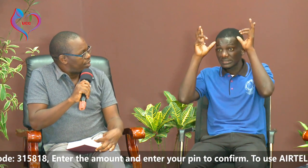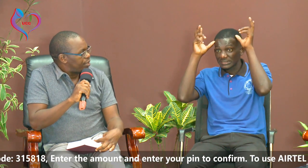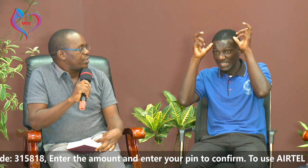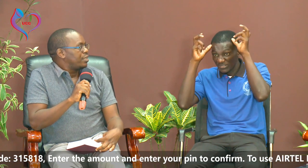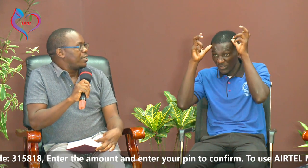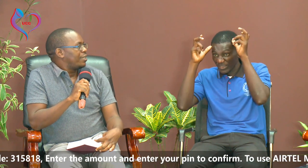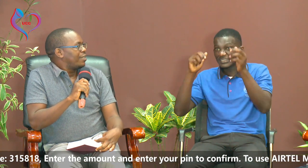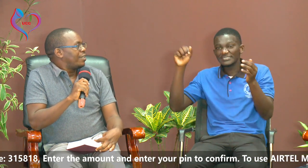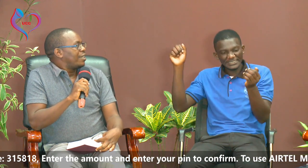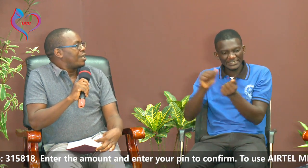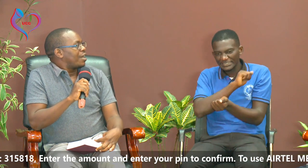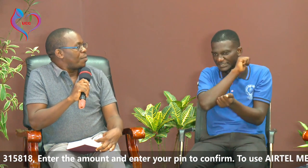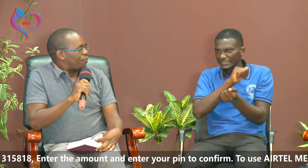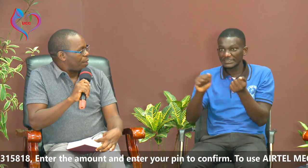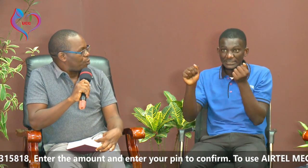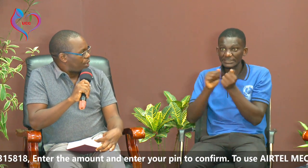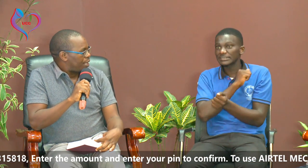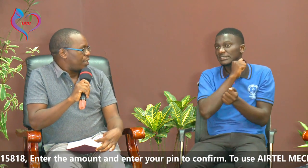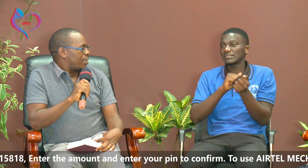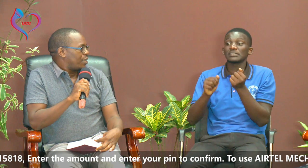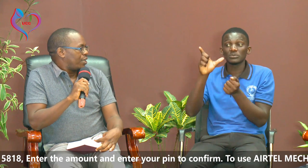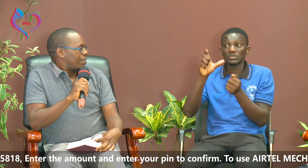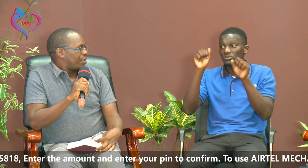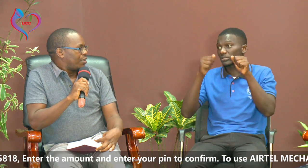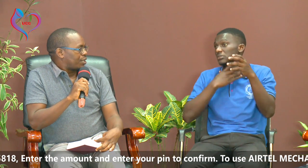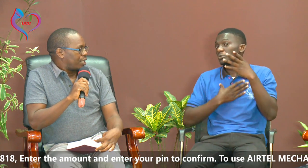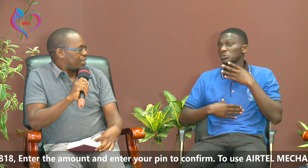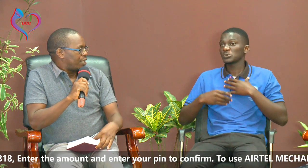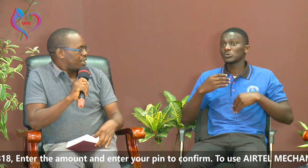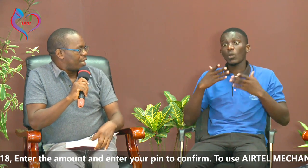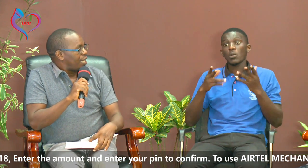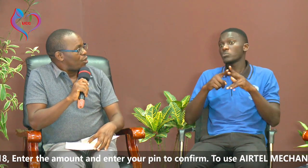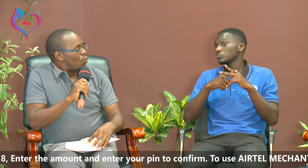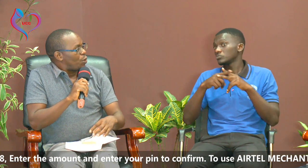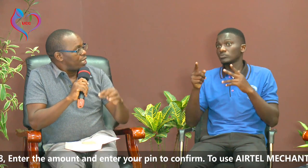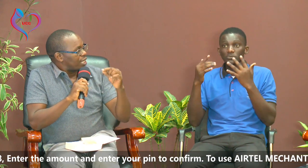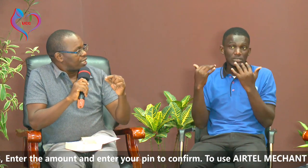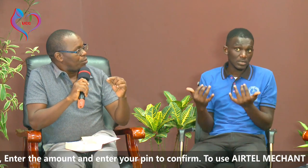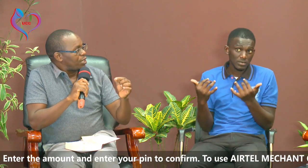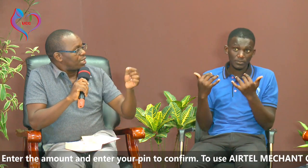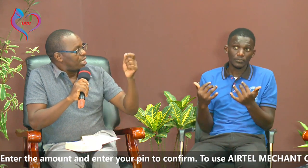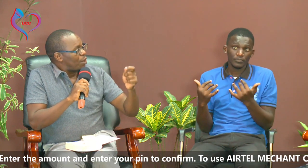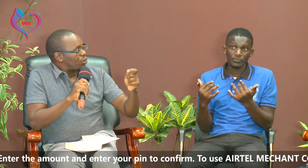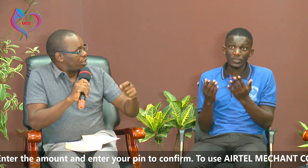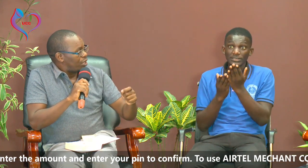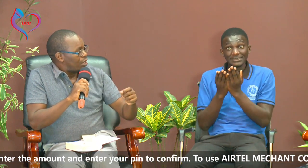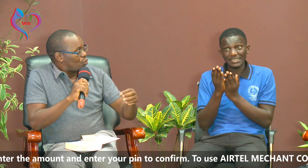discouraged apowe aduke ontegede naye oweza tebuwe esigama kuchi ku